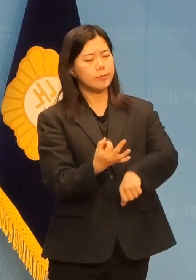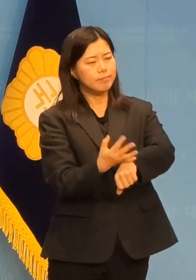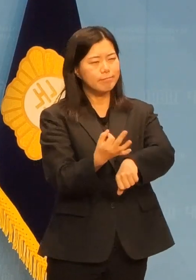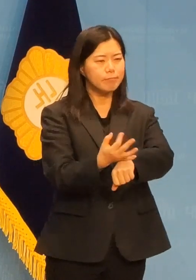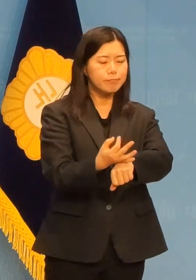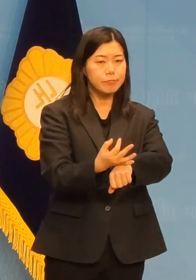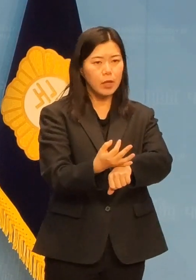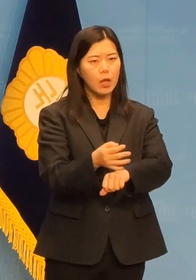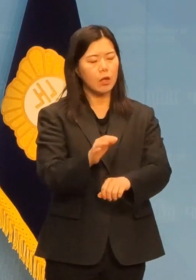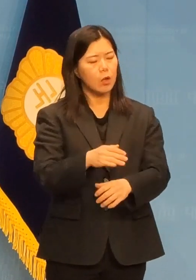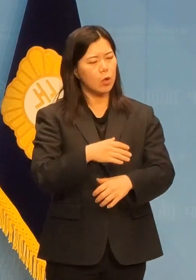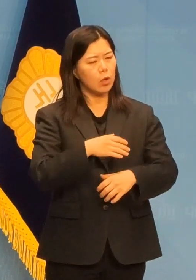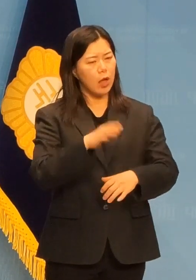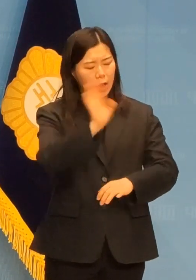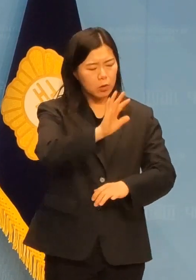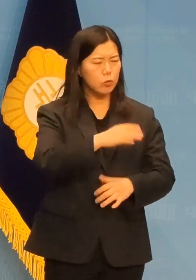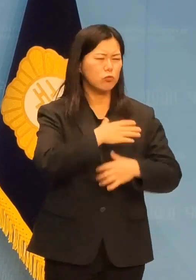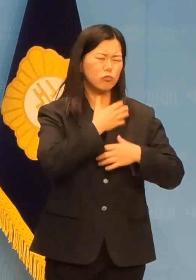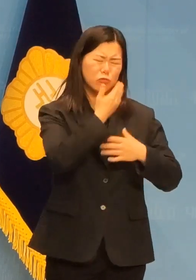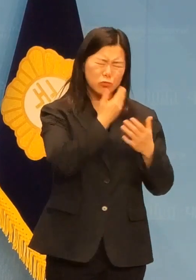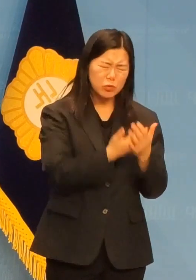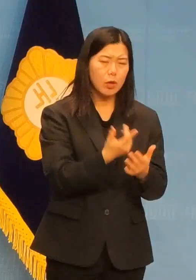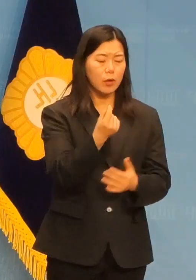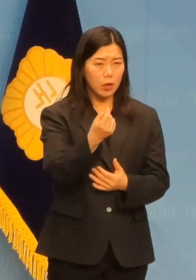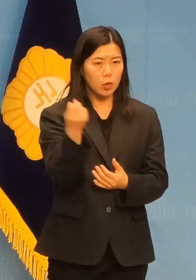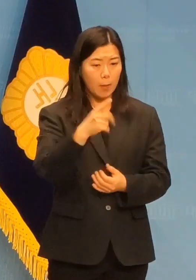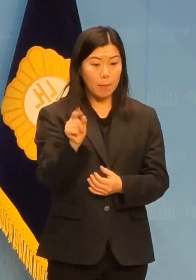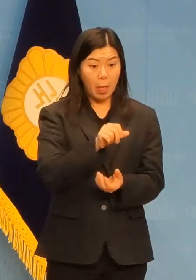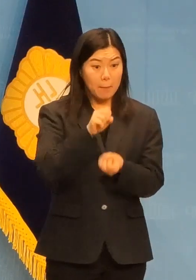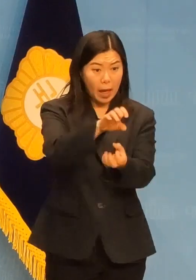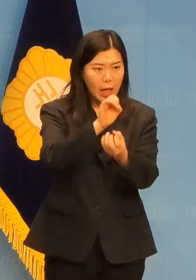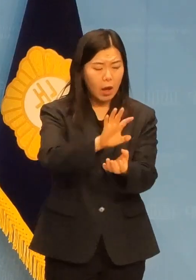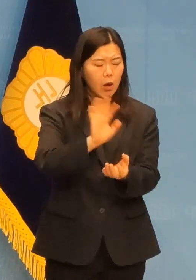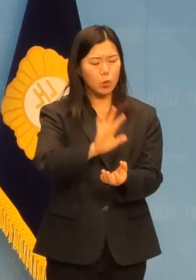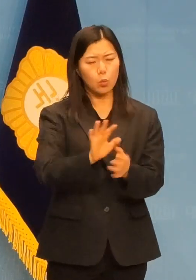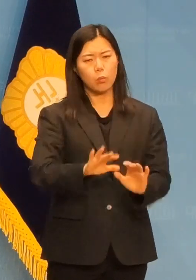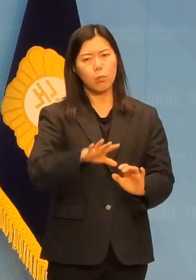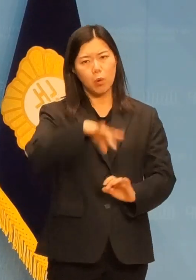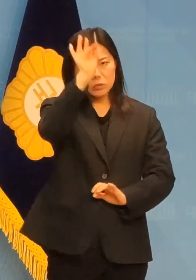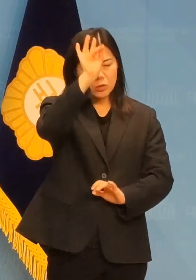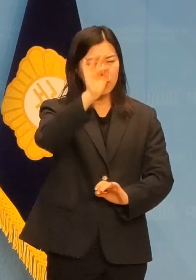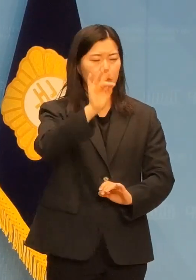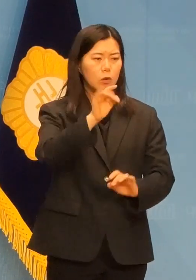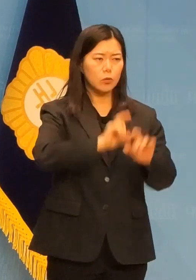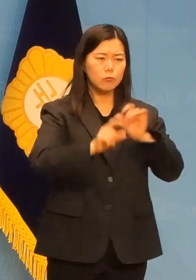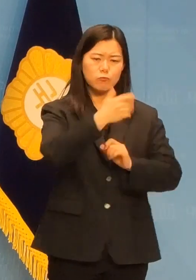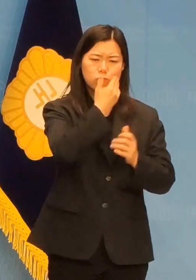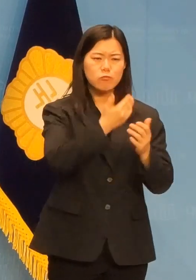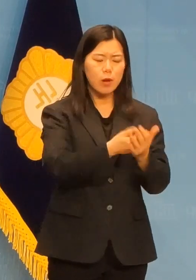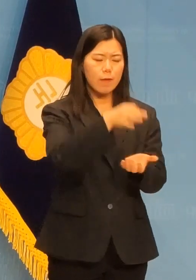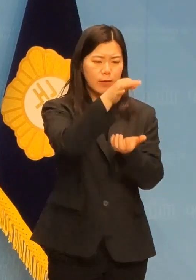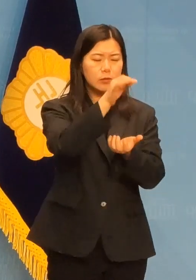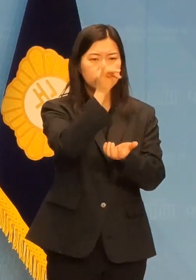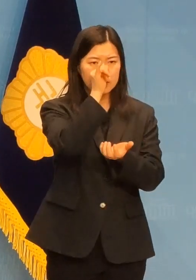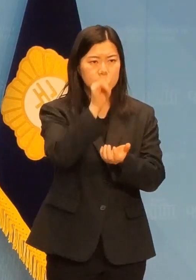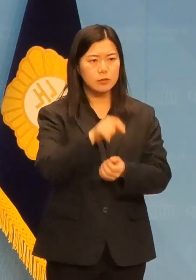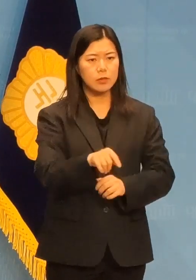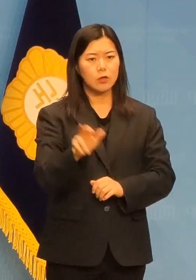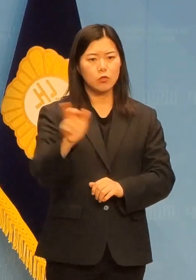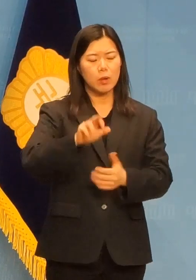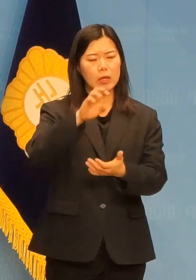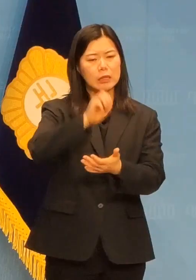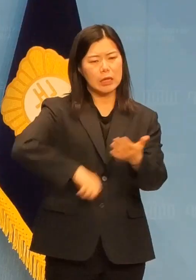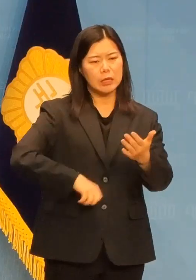편리함보다 중요한 것이 있고 빠른 배송보다 우선해야 할 가치가 있다는 한 쿠팡